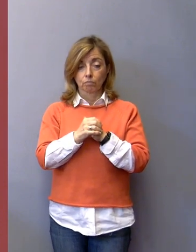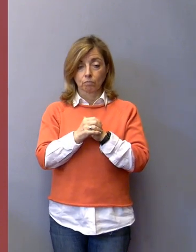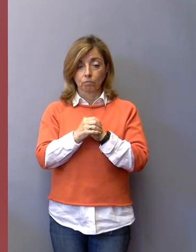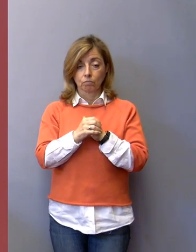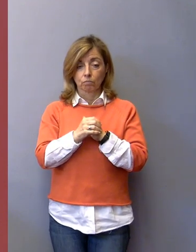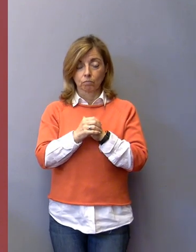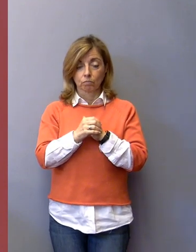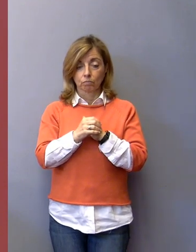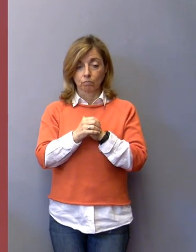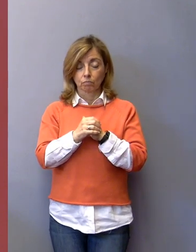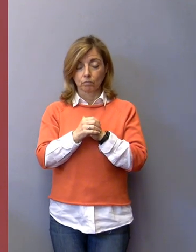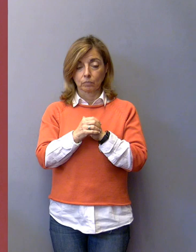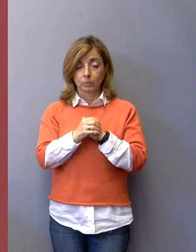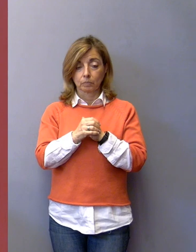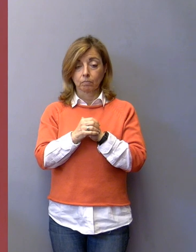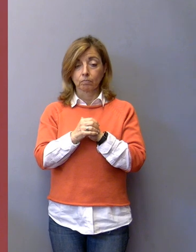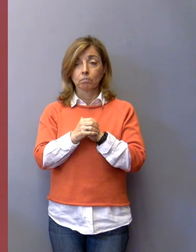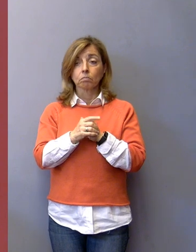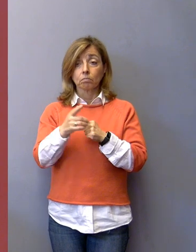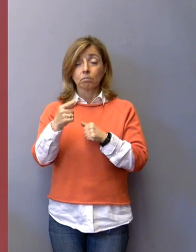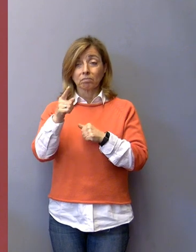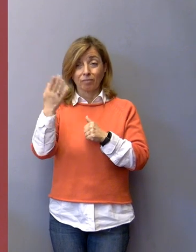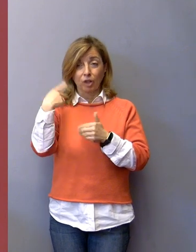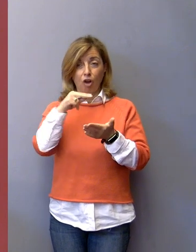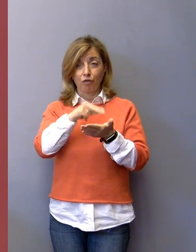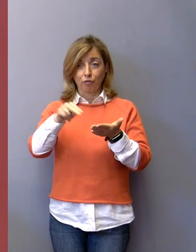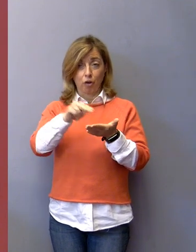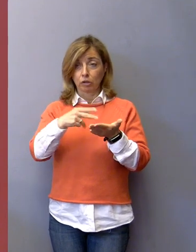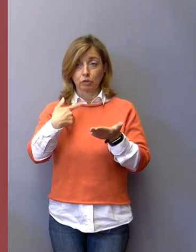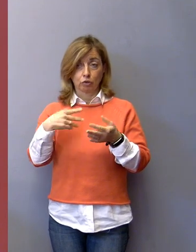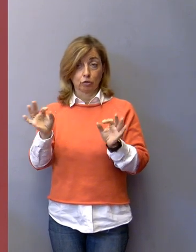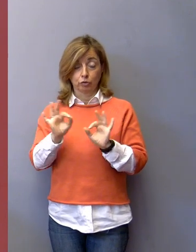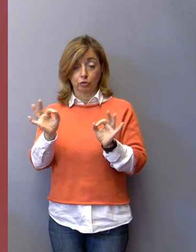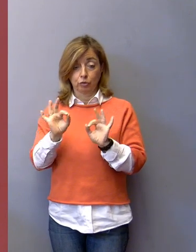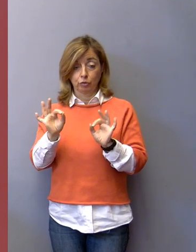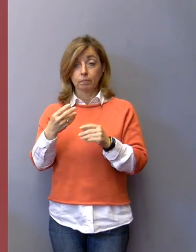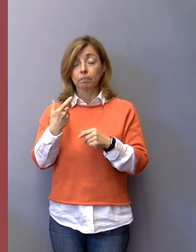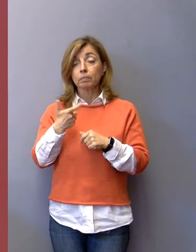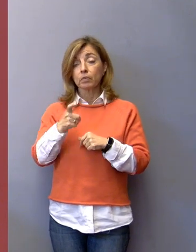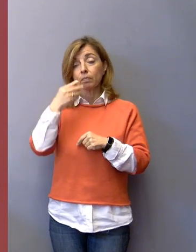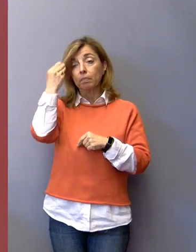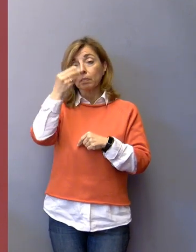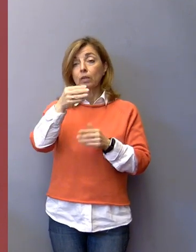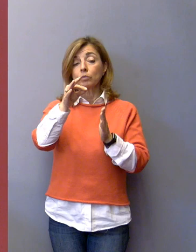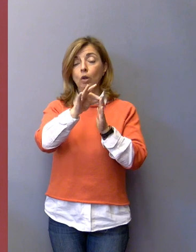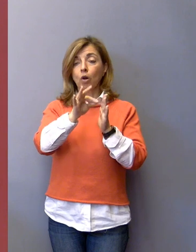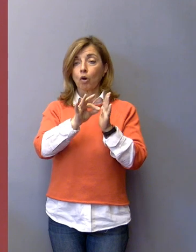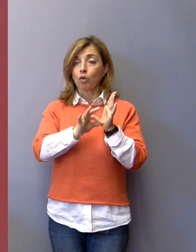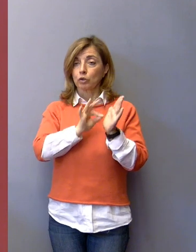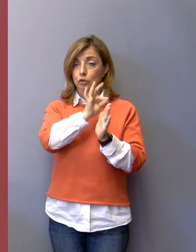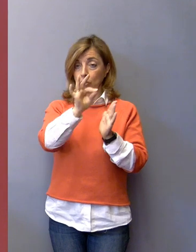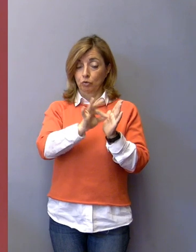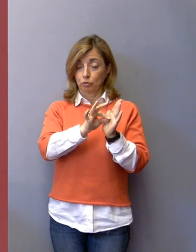fatto presente non votante perché ritengo che gli ordini del giorno soprattutto per come sono stati modificati